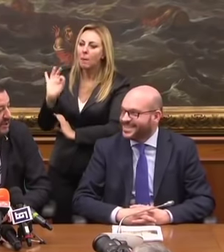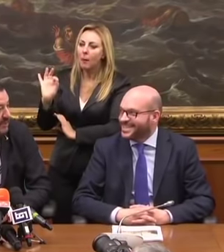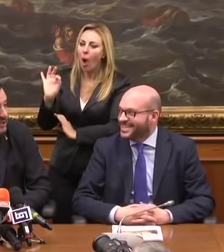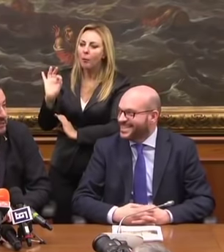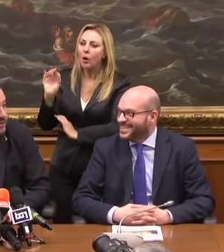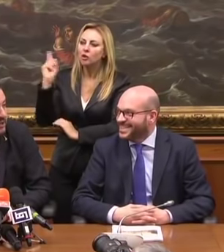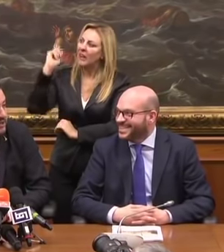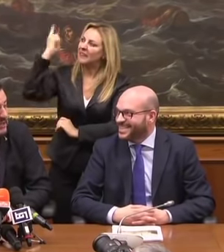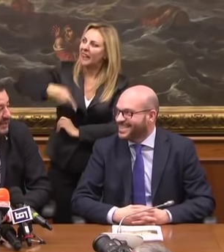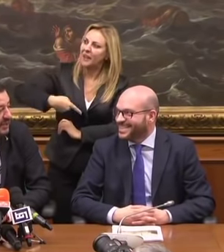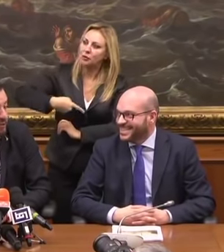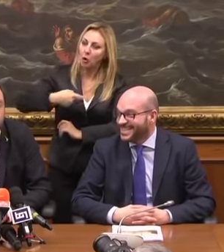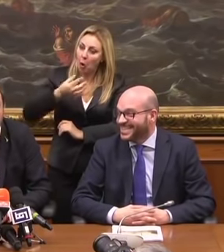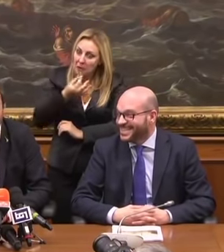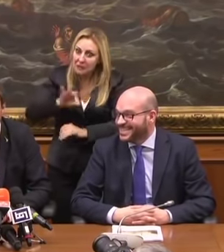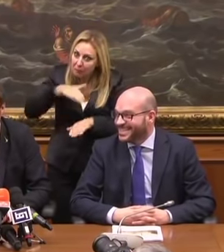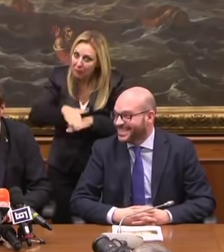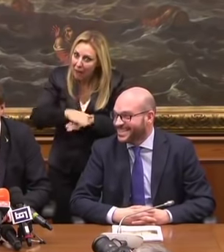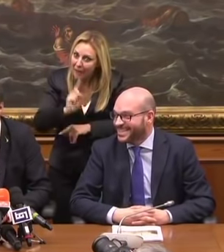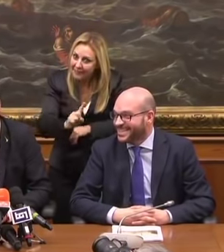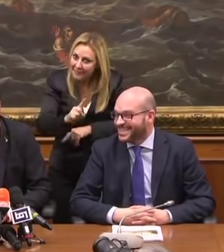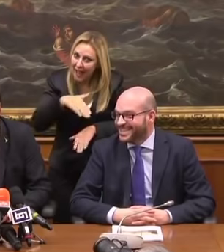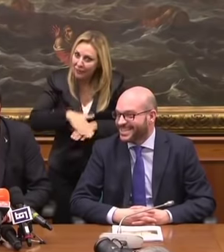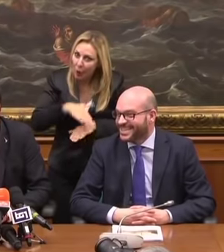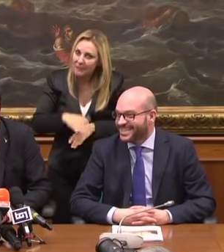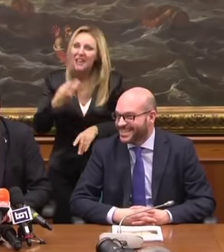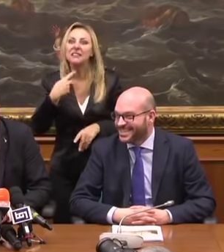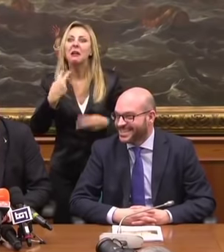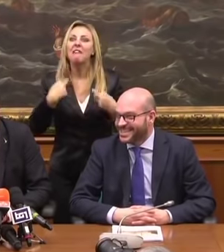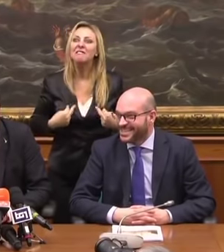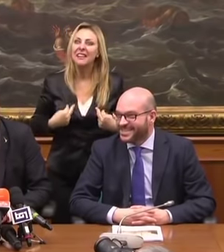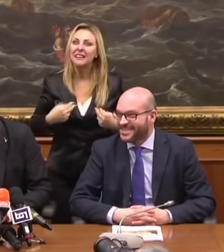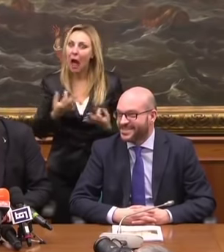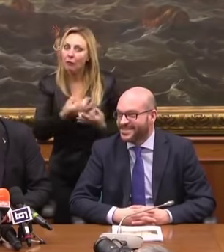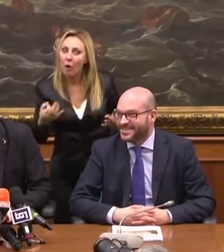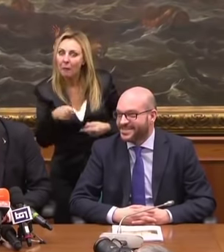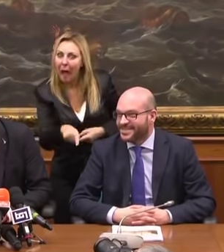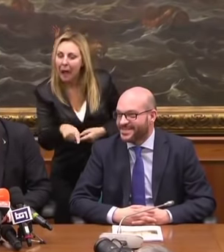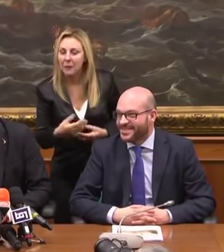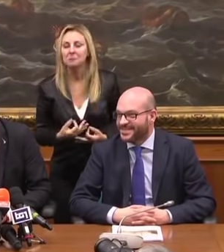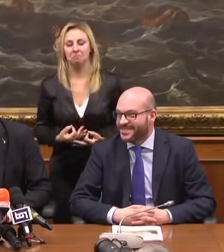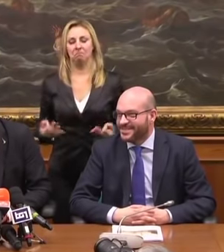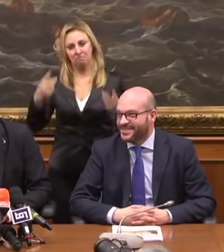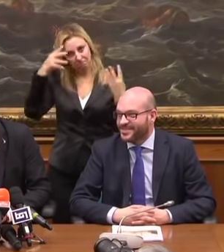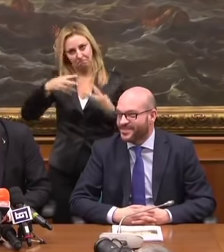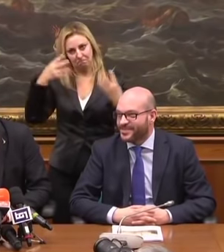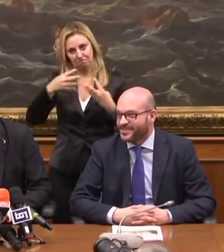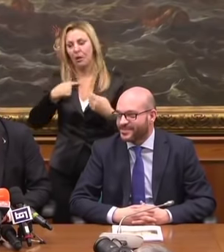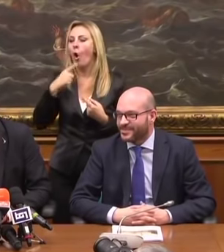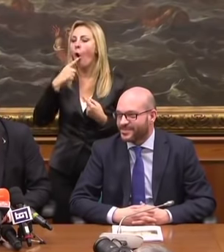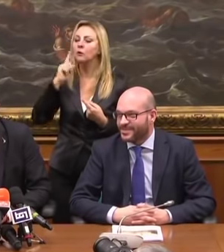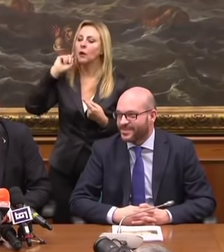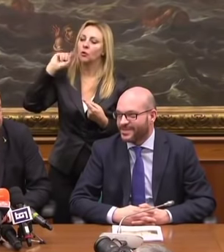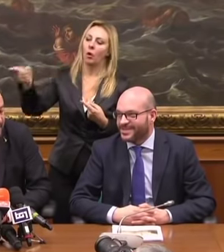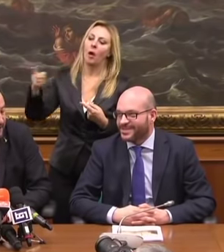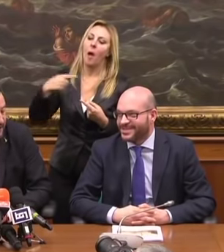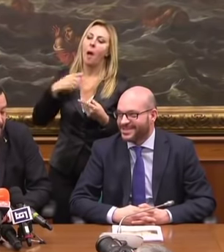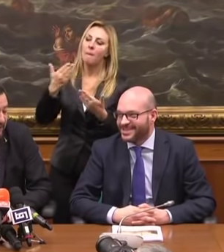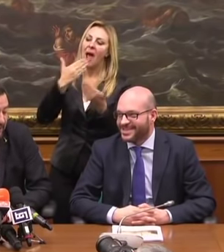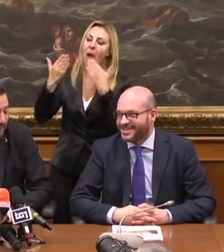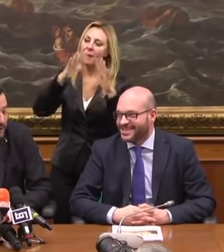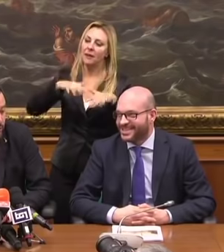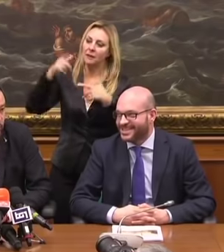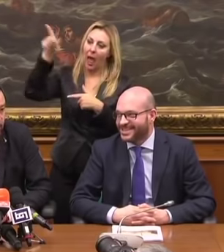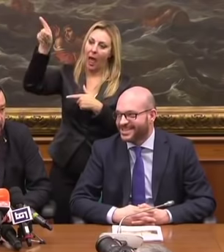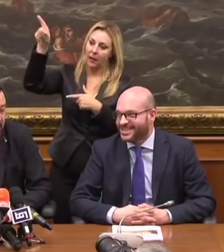direzione evidentemente specializzata in complicare la vita a chi vuole vivere normalmente. Ovviamente io ho dato indicazione ai nostri parlamentari